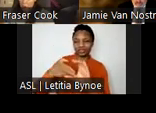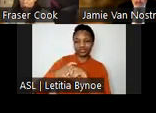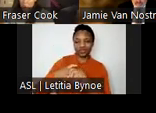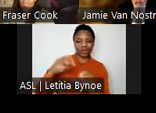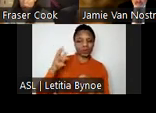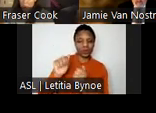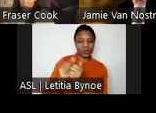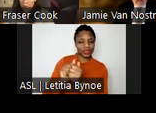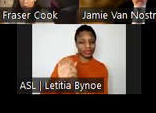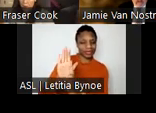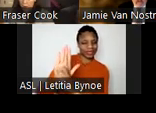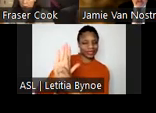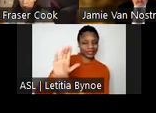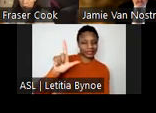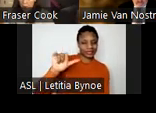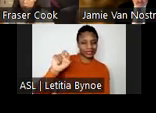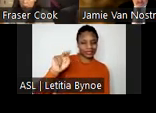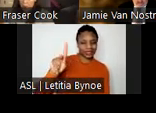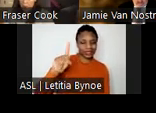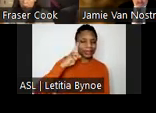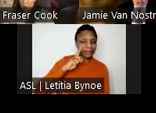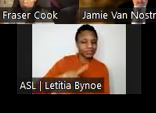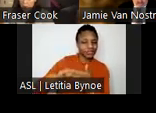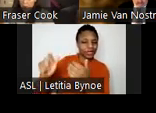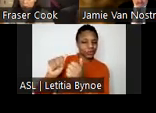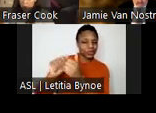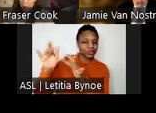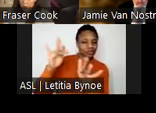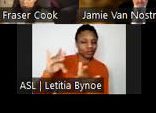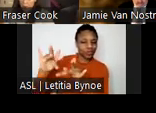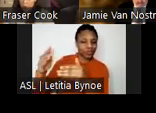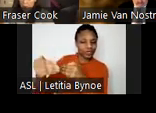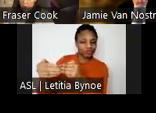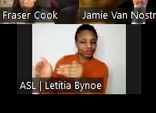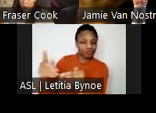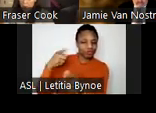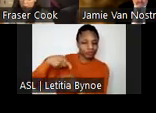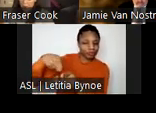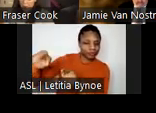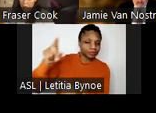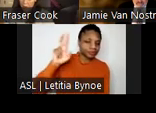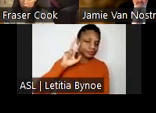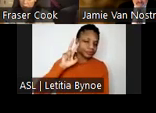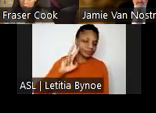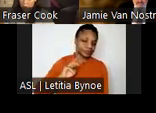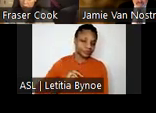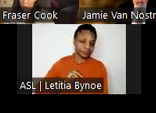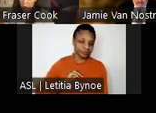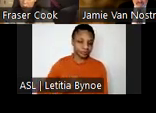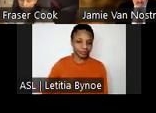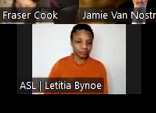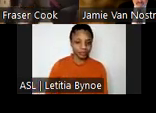de vietnamita que tal vez utilizó el enlace de El de